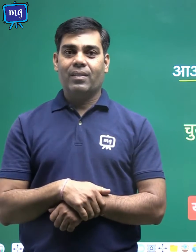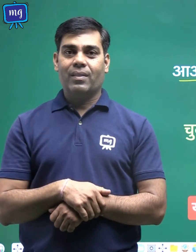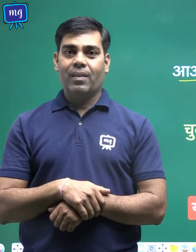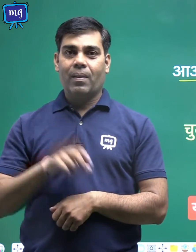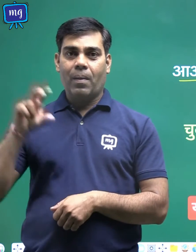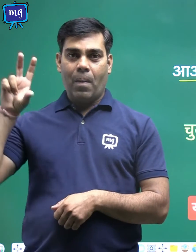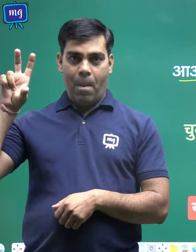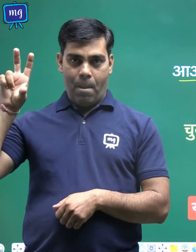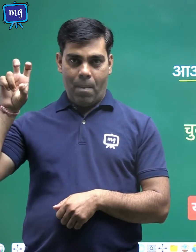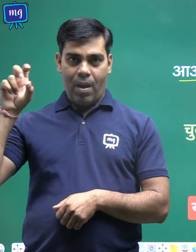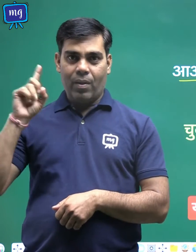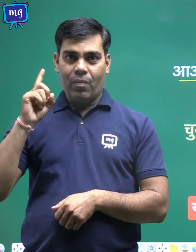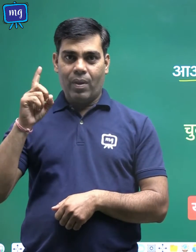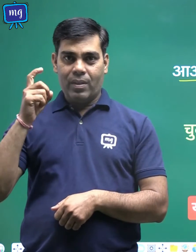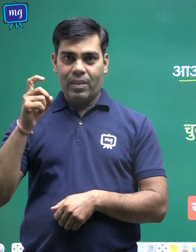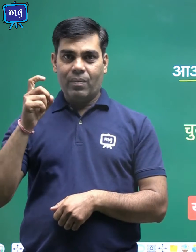पाठ 17 है।